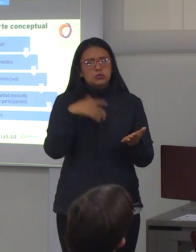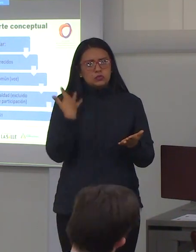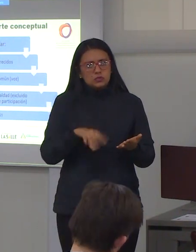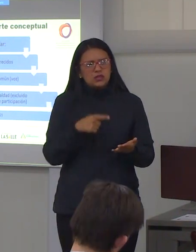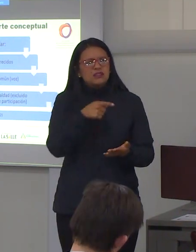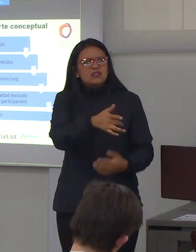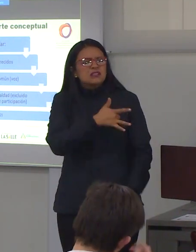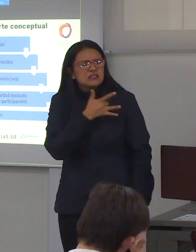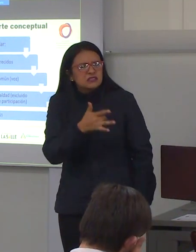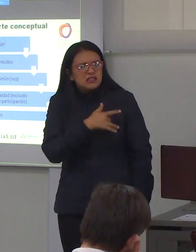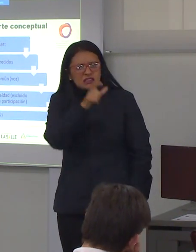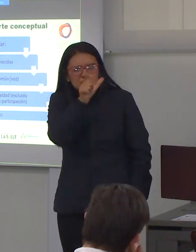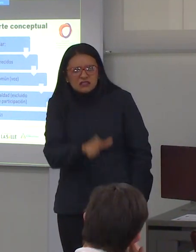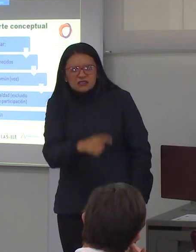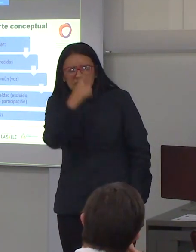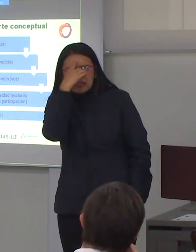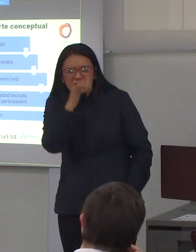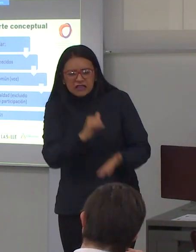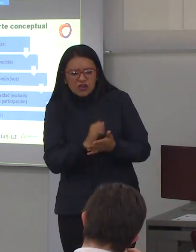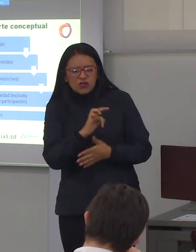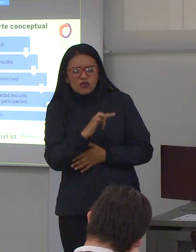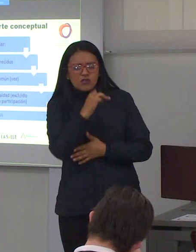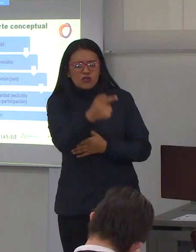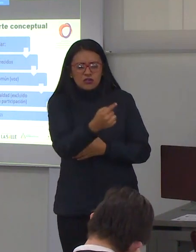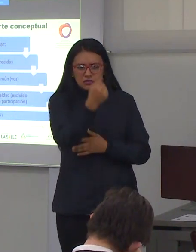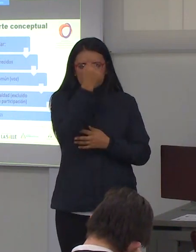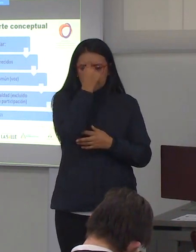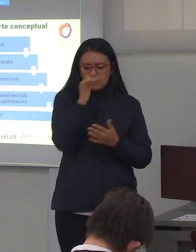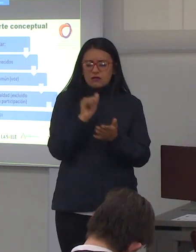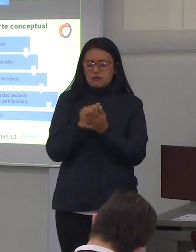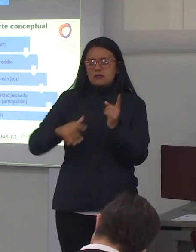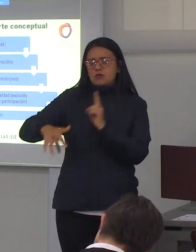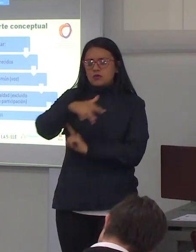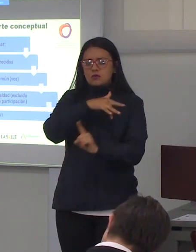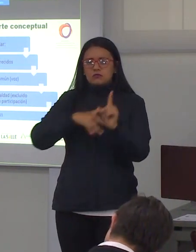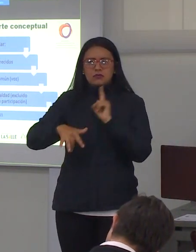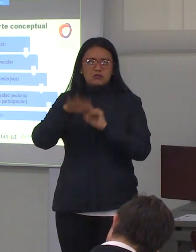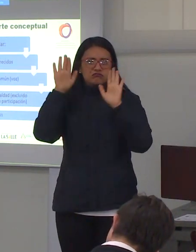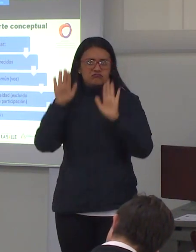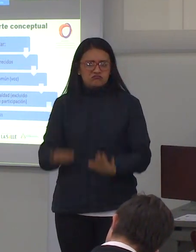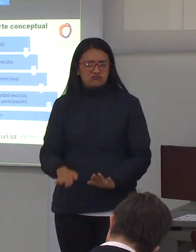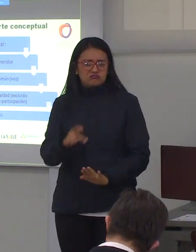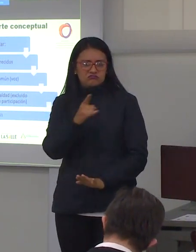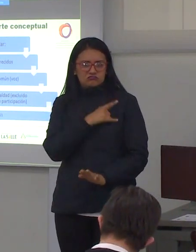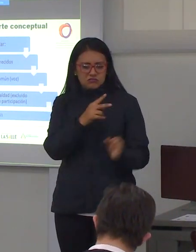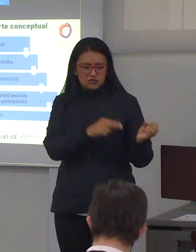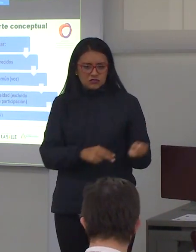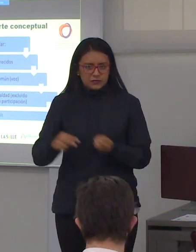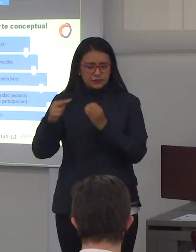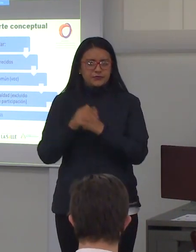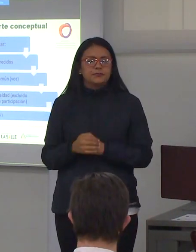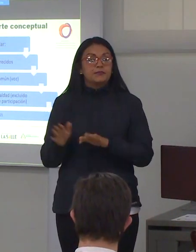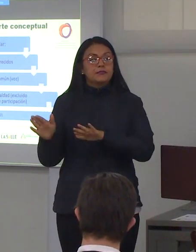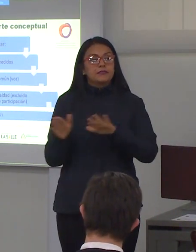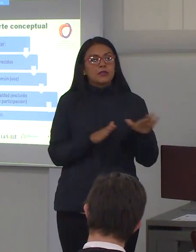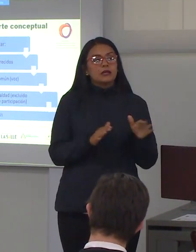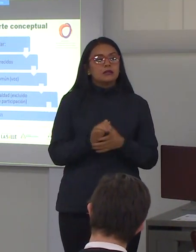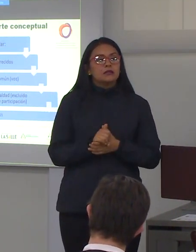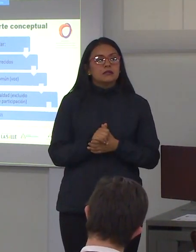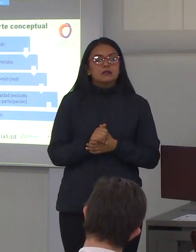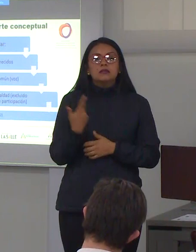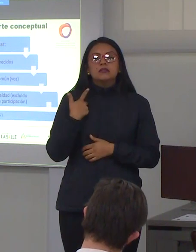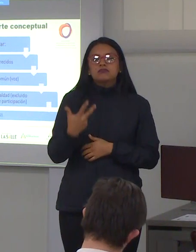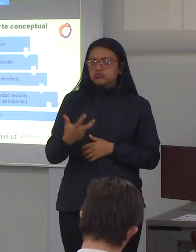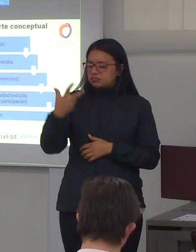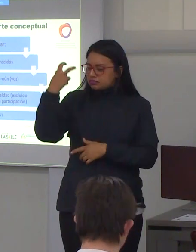siente, que cree, que piensa el otro en un contexto, por ejemplo, como en este caso de la educación. Y lo que es la producción histórica